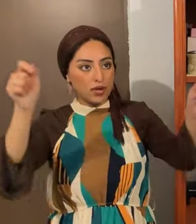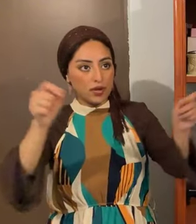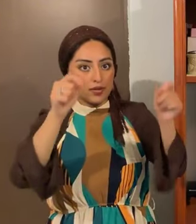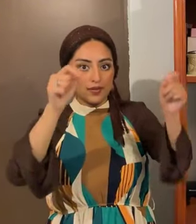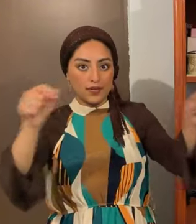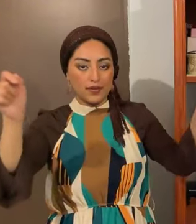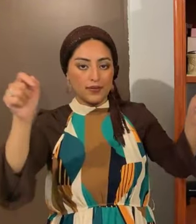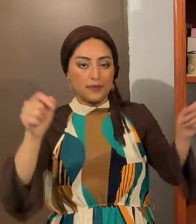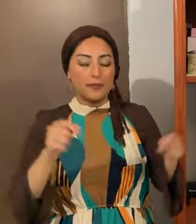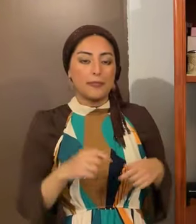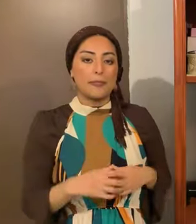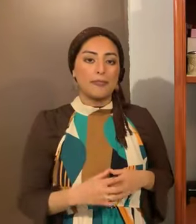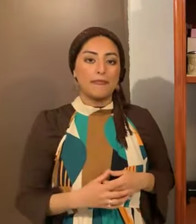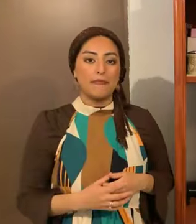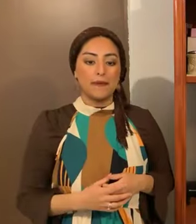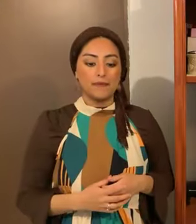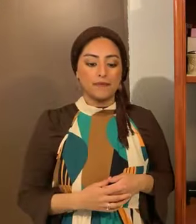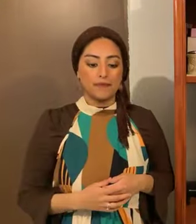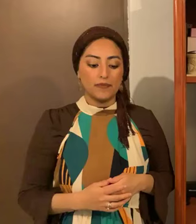si